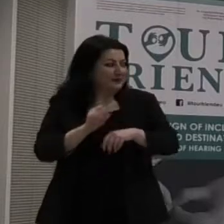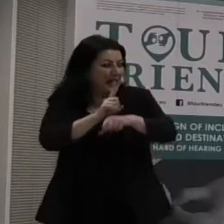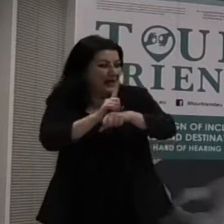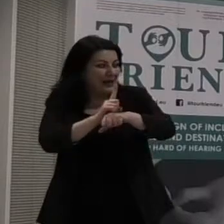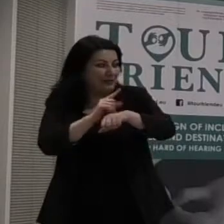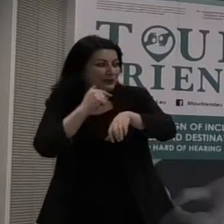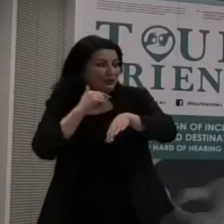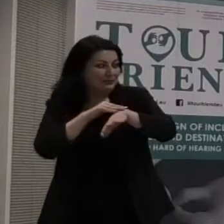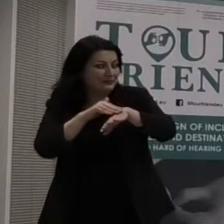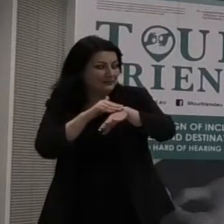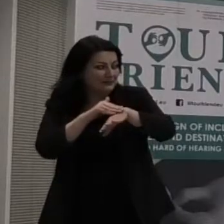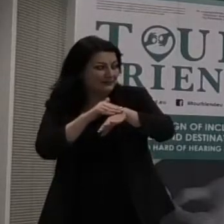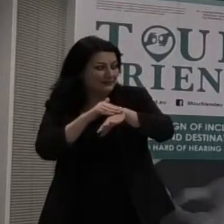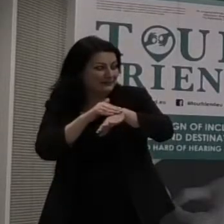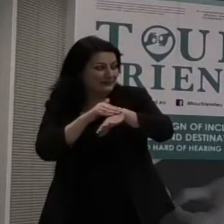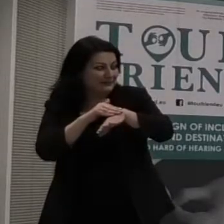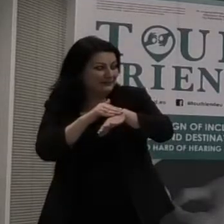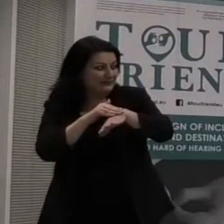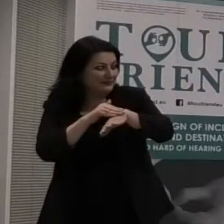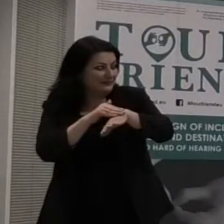Είμαστε εδώ.